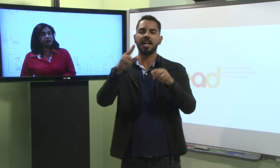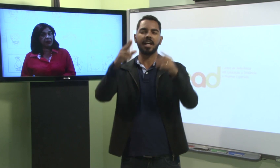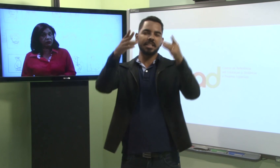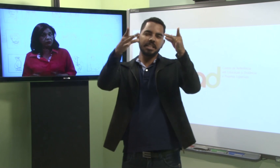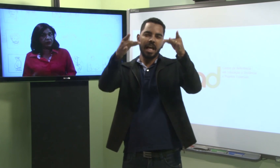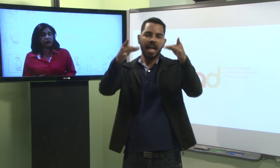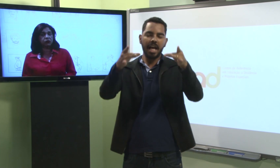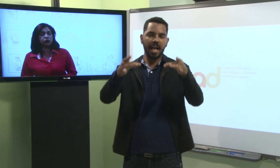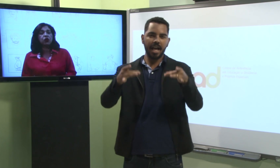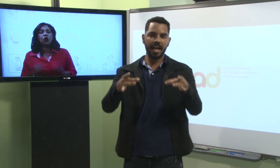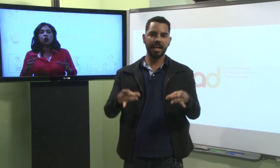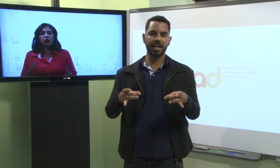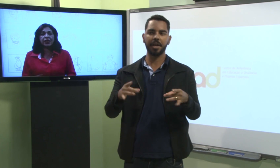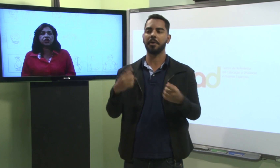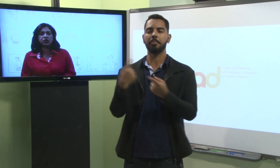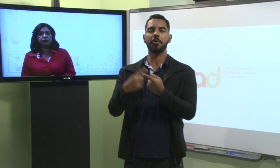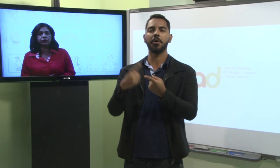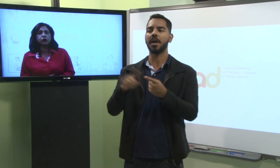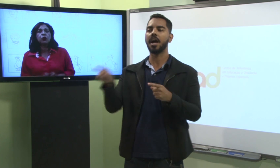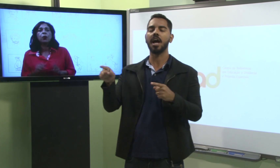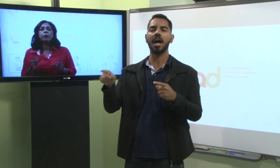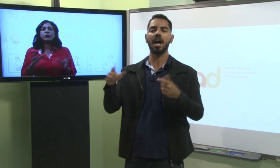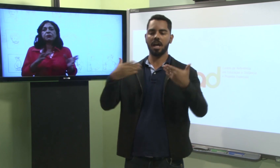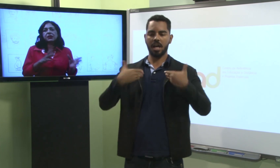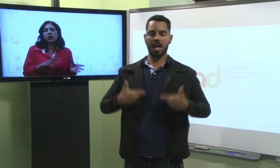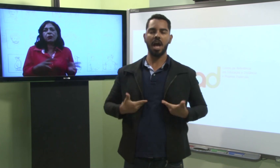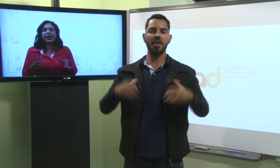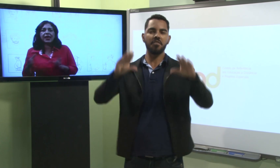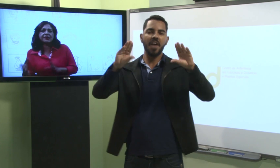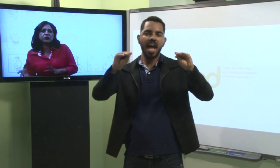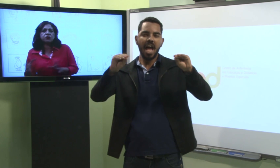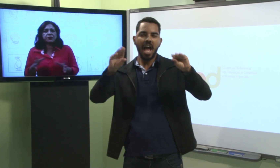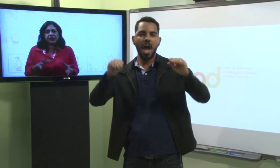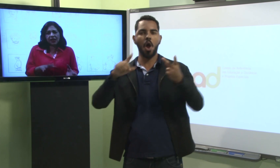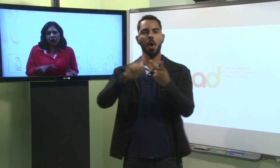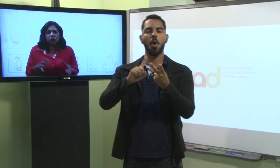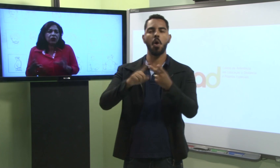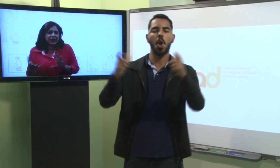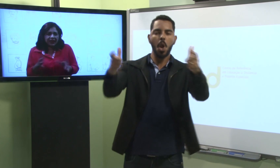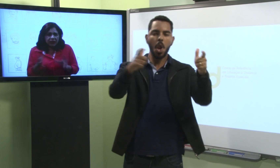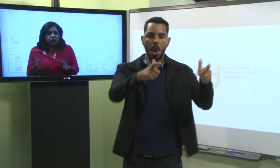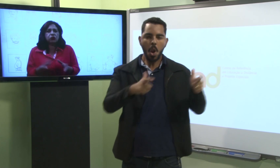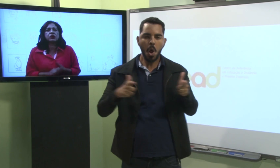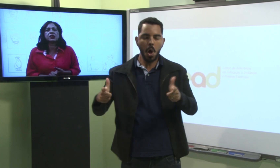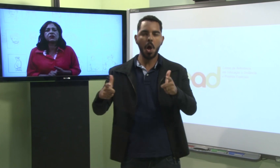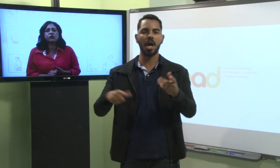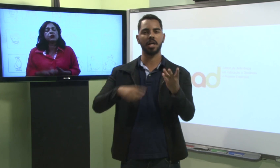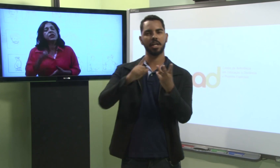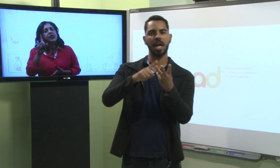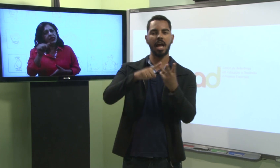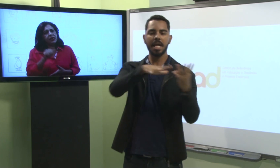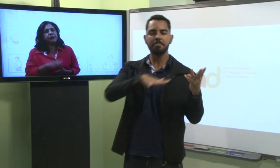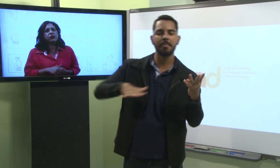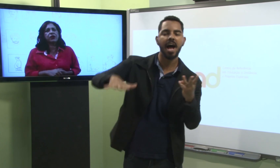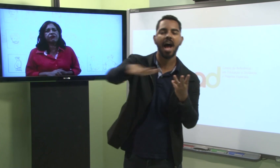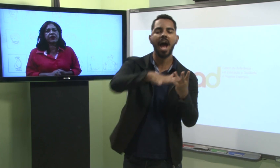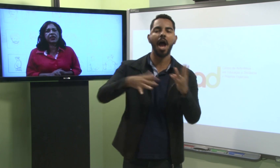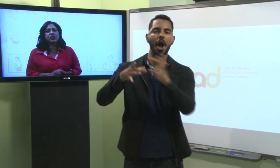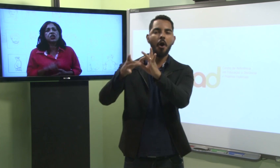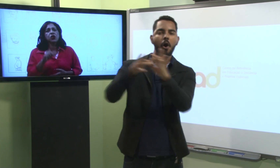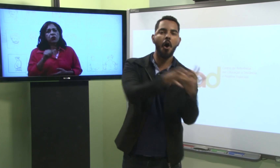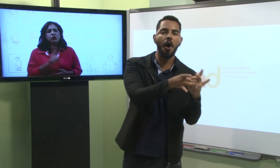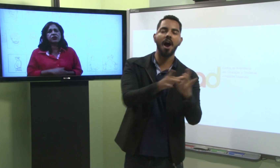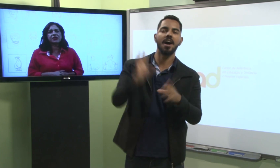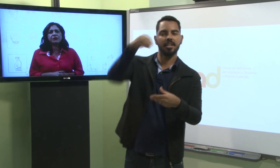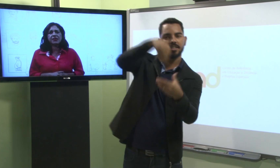apresentam os aspectos físicos, locativo, pois mantém uma relação espacial dentro do contexto e também do